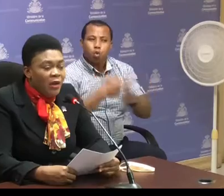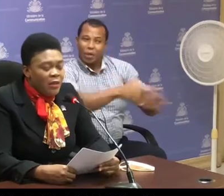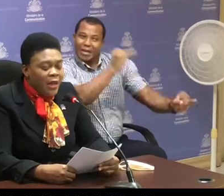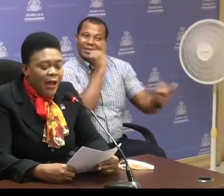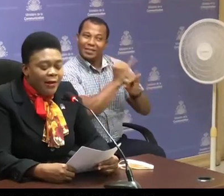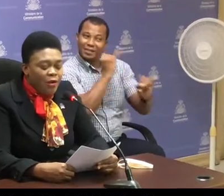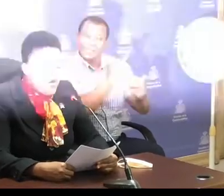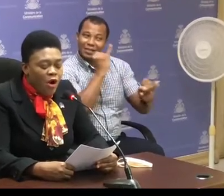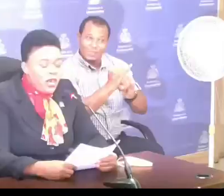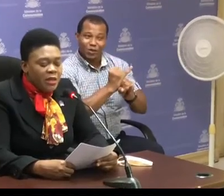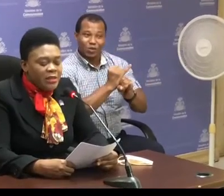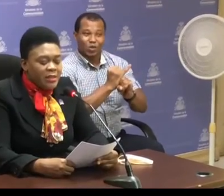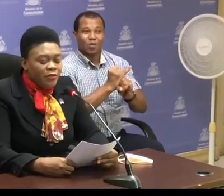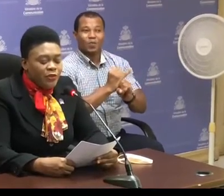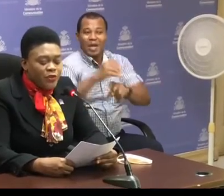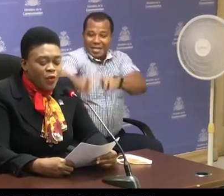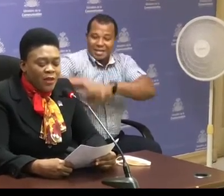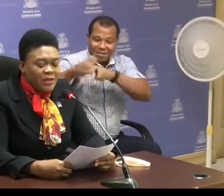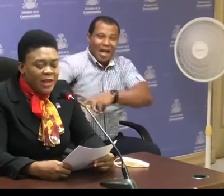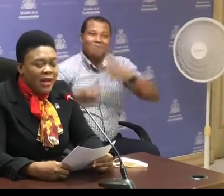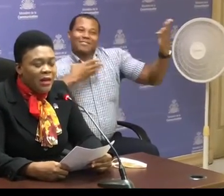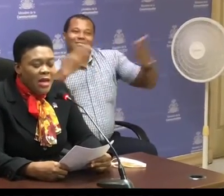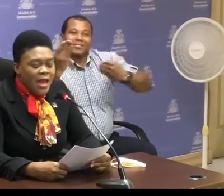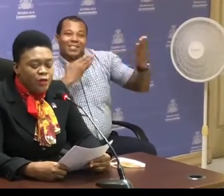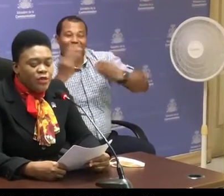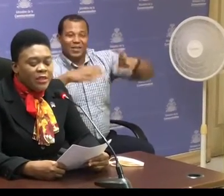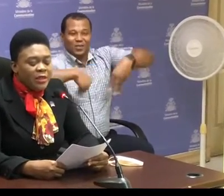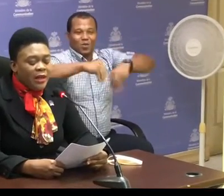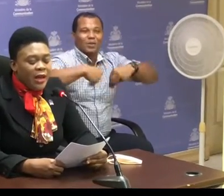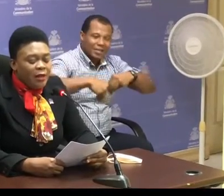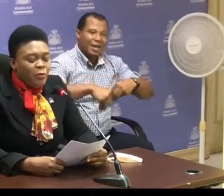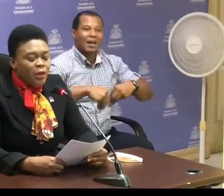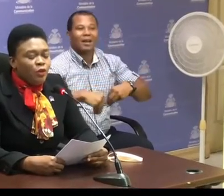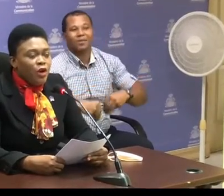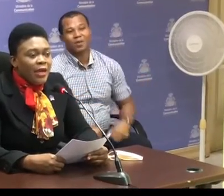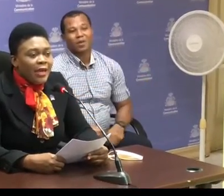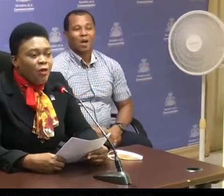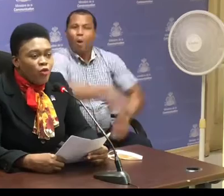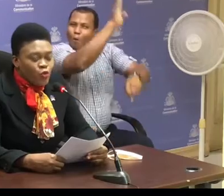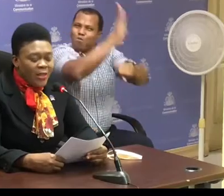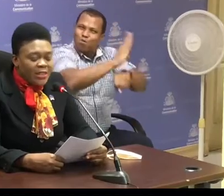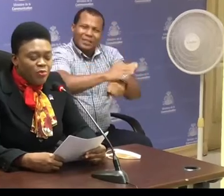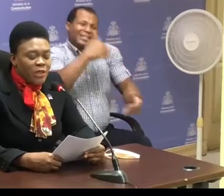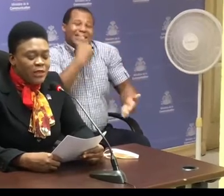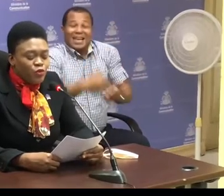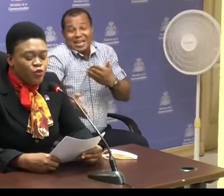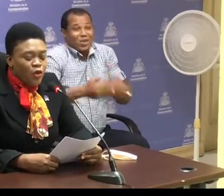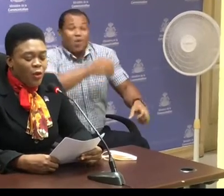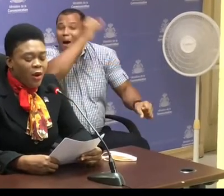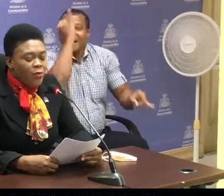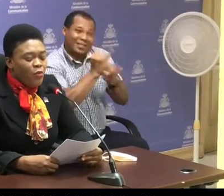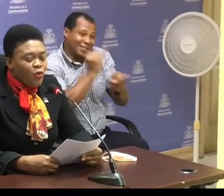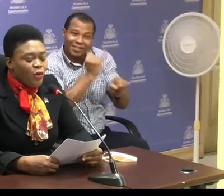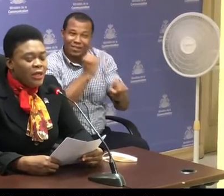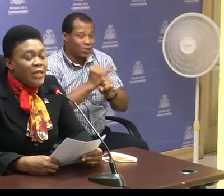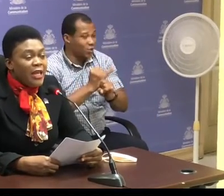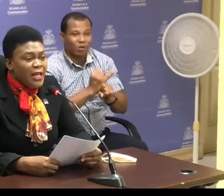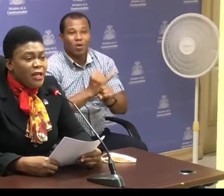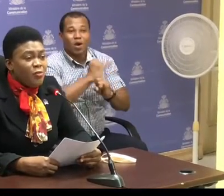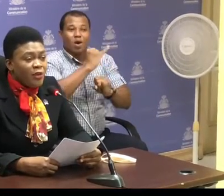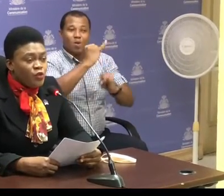établissement agricole, service commercial, industriel, donc quel que soit type d'institution, pour que